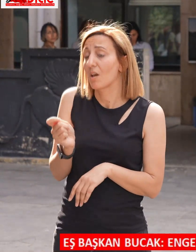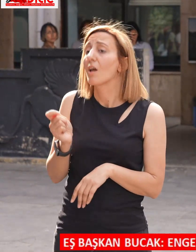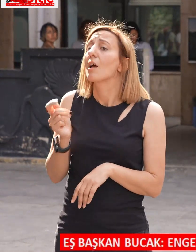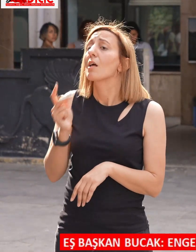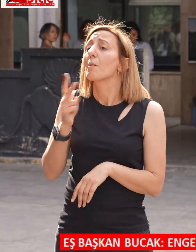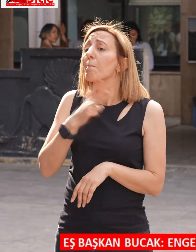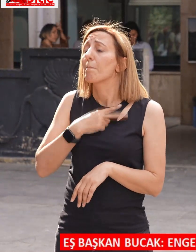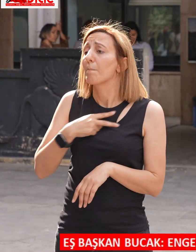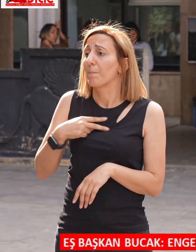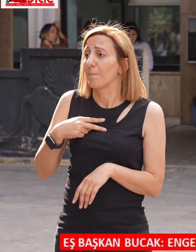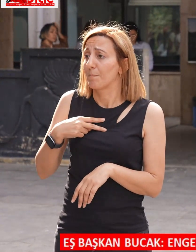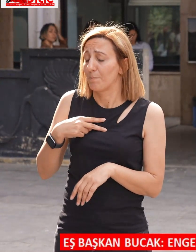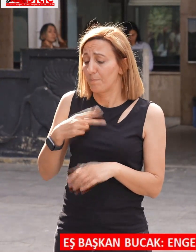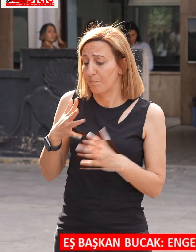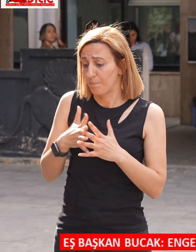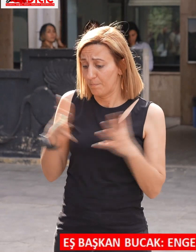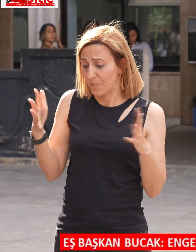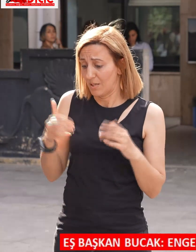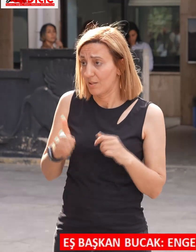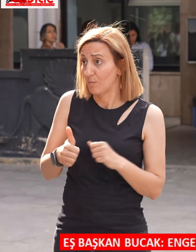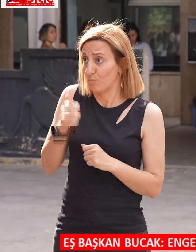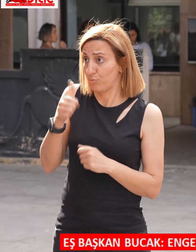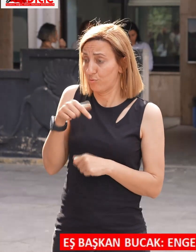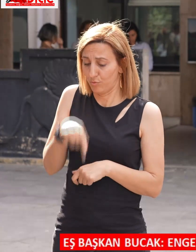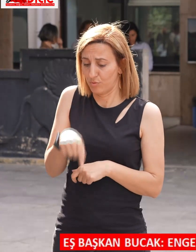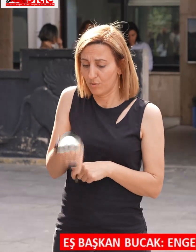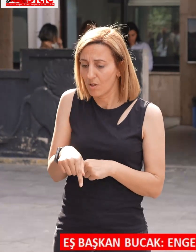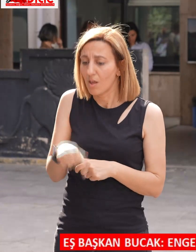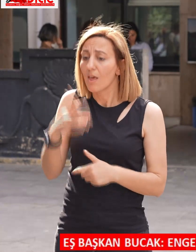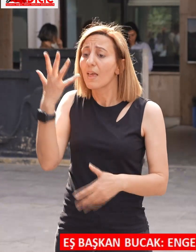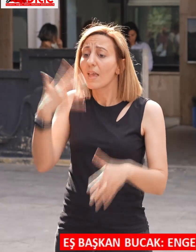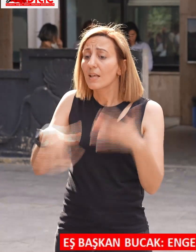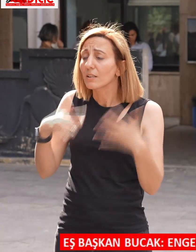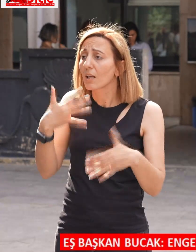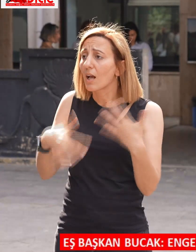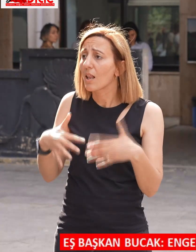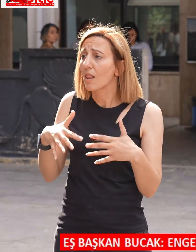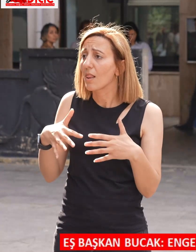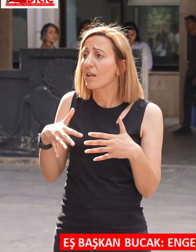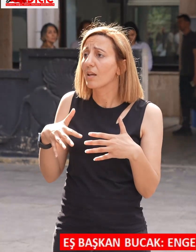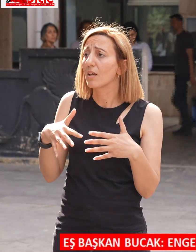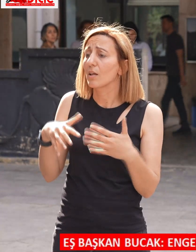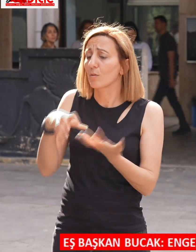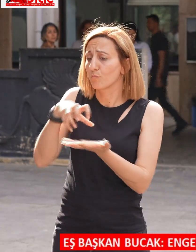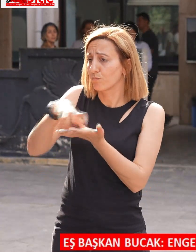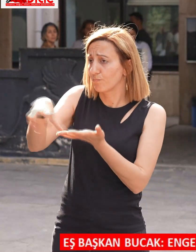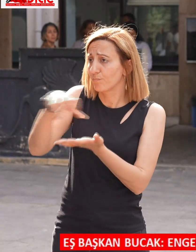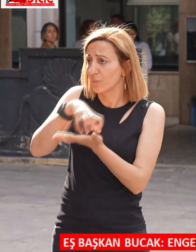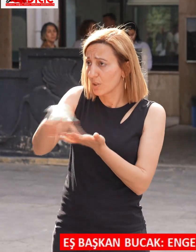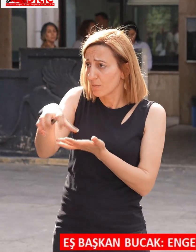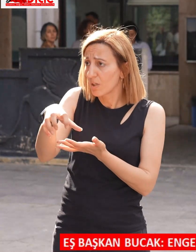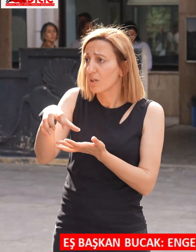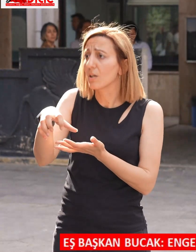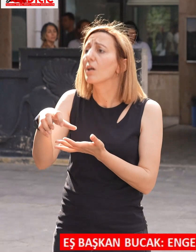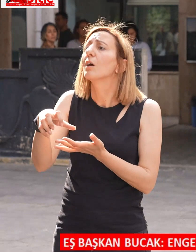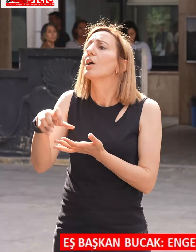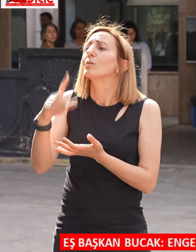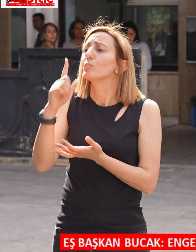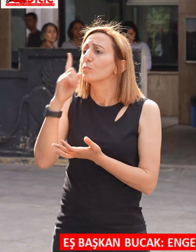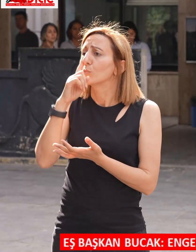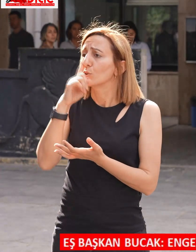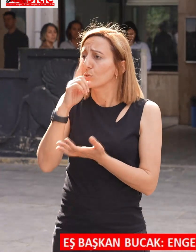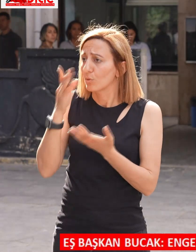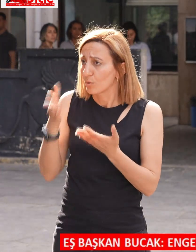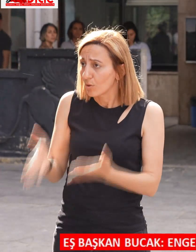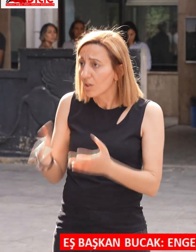eş zamanlı olarak da ilçe belediyelerimizde engelli birimlerimiz, şube müdürlüklerimiz ve büyük